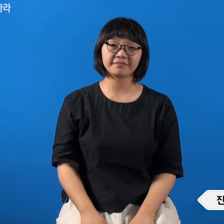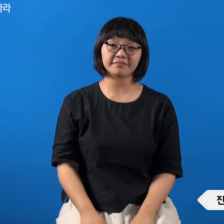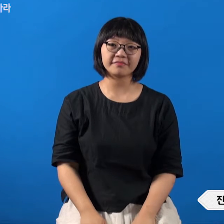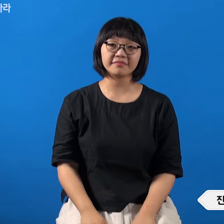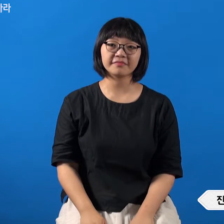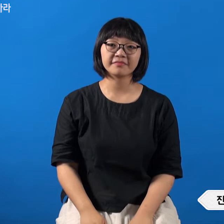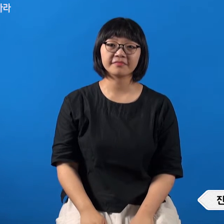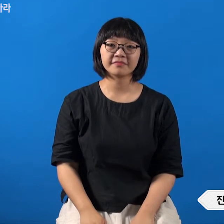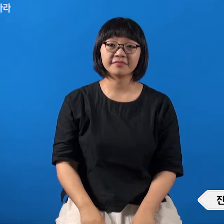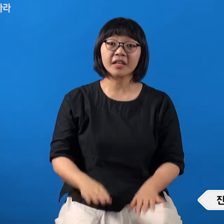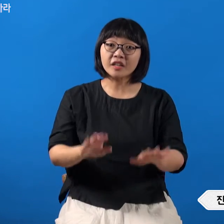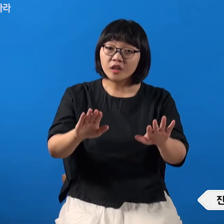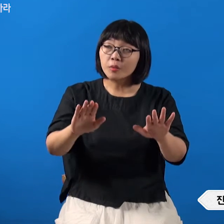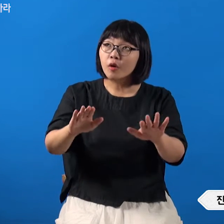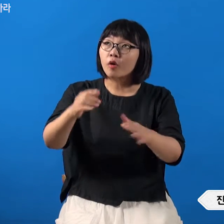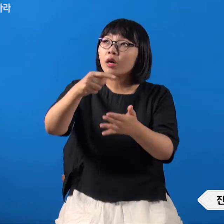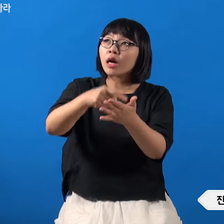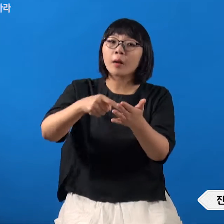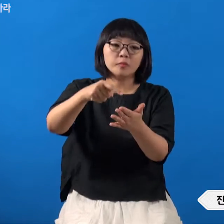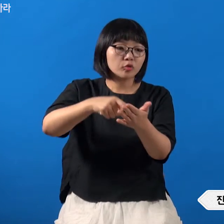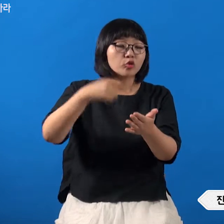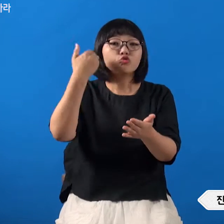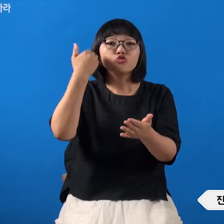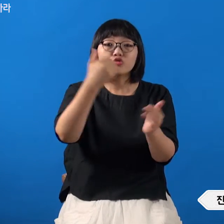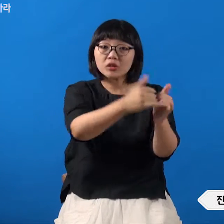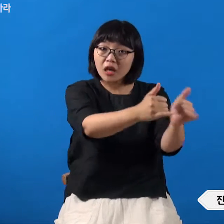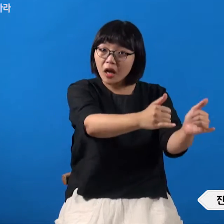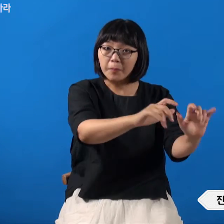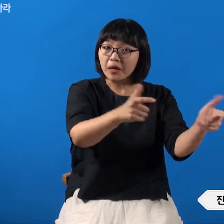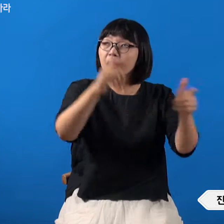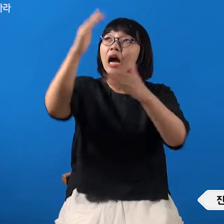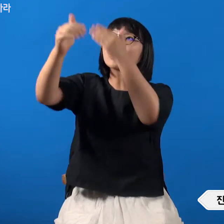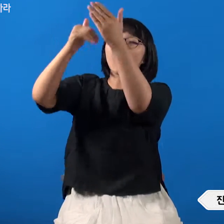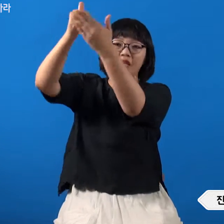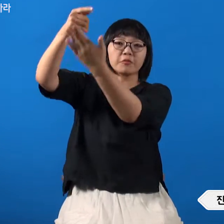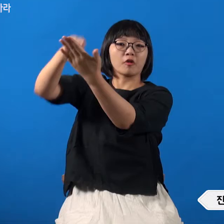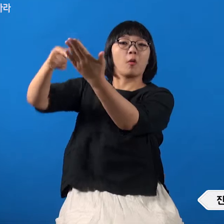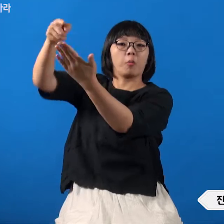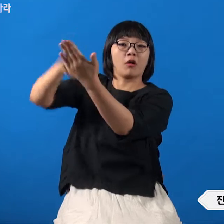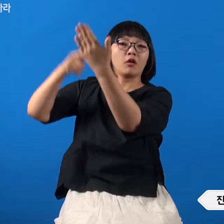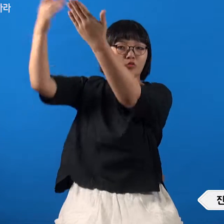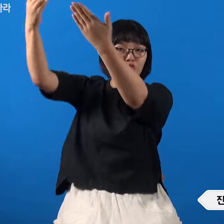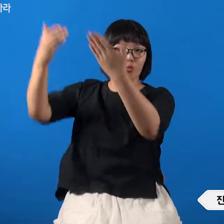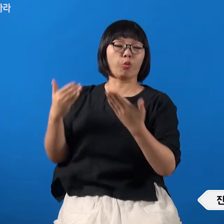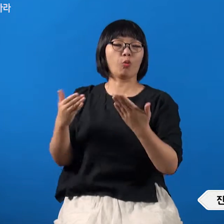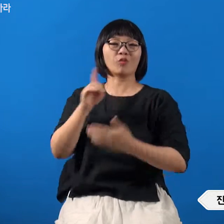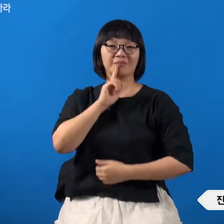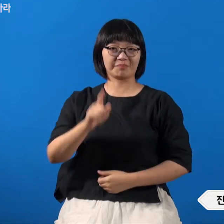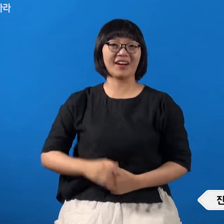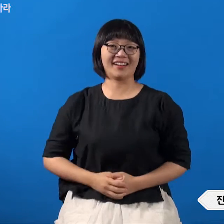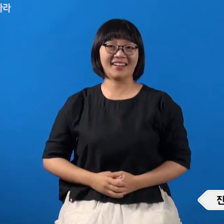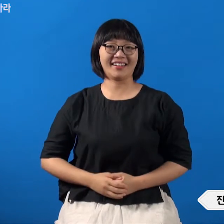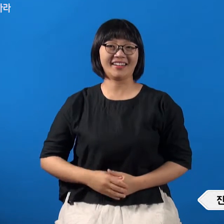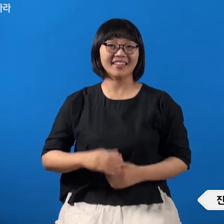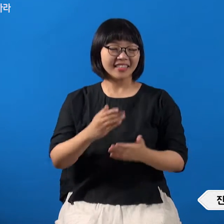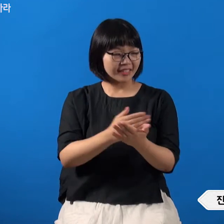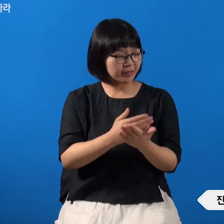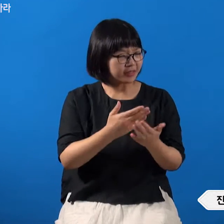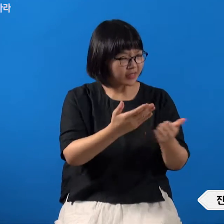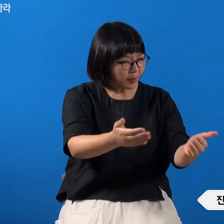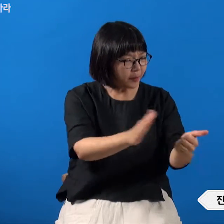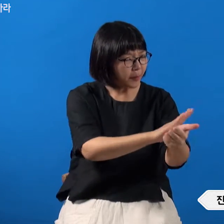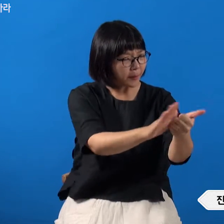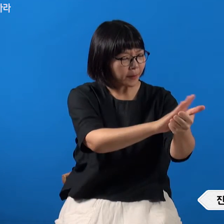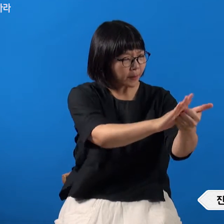말씀합니다. 하나님께서 갚아주신다라고 말씀하시며 베푸는 삶, 나누는 삶은